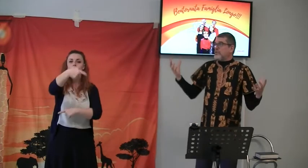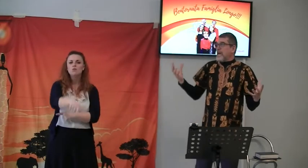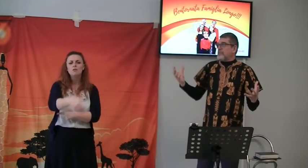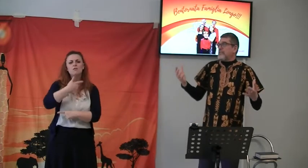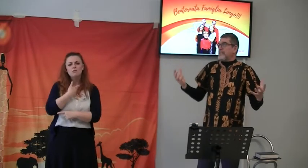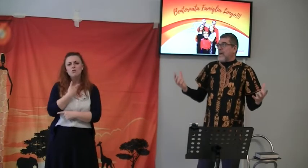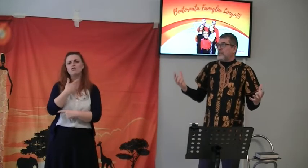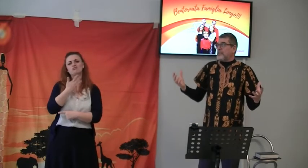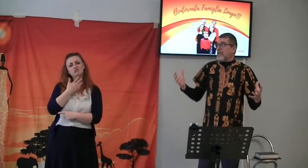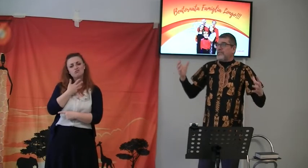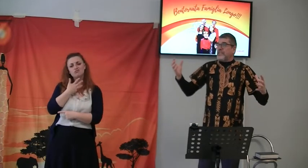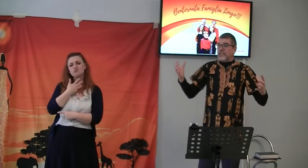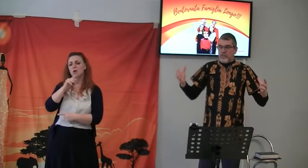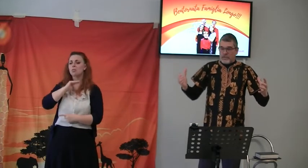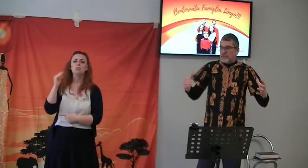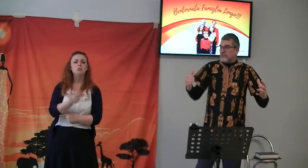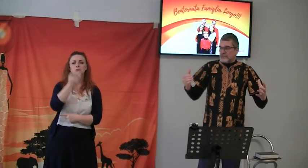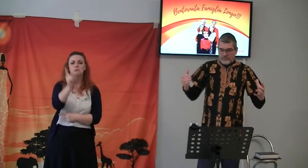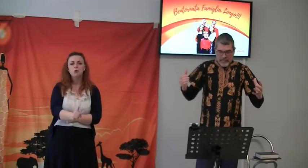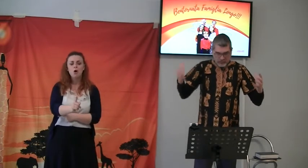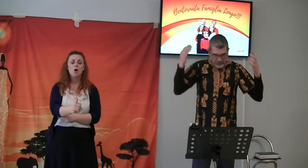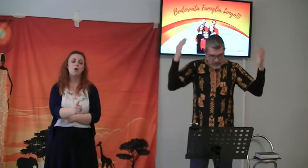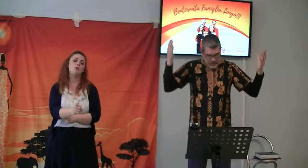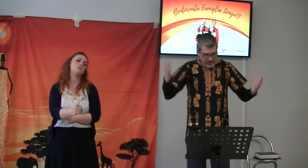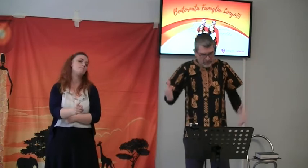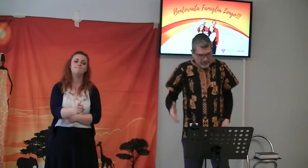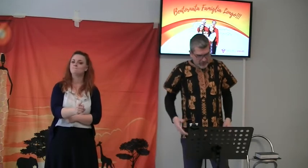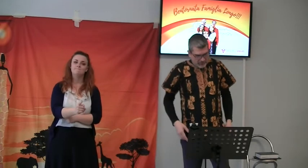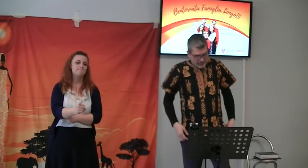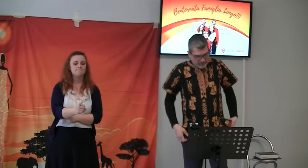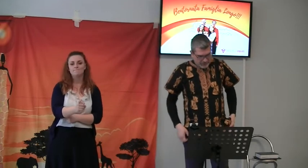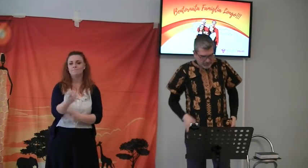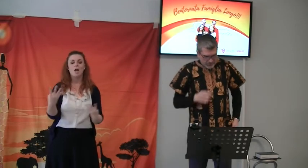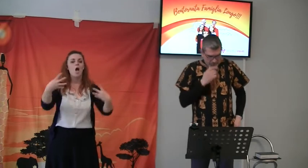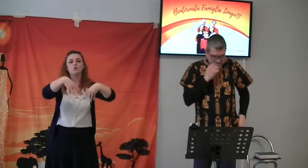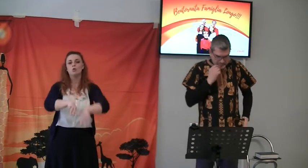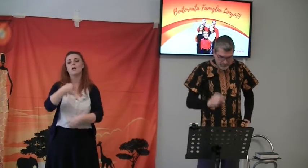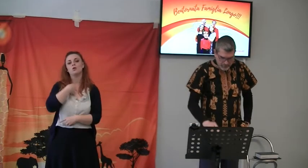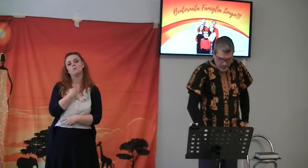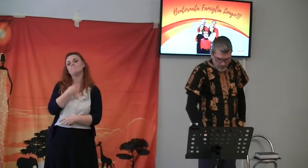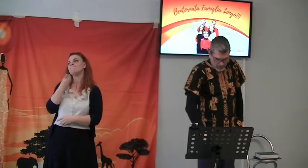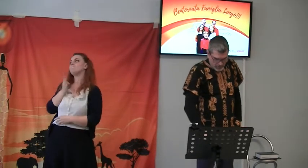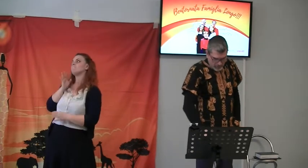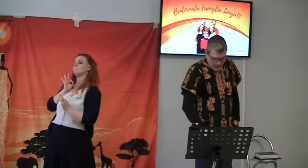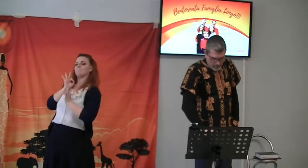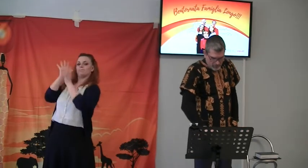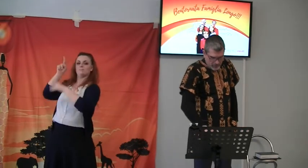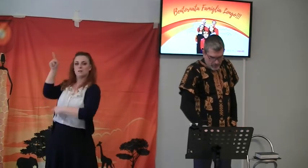che vogliamo, desideriamo, però alla fine è con Dio che ce la stiamo prendendo.